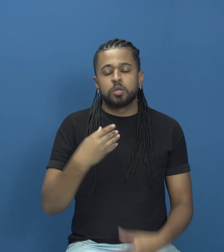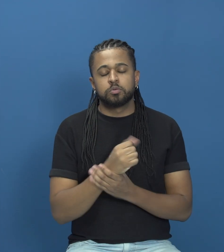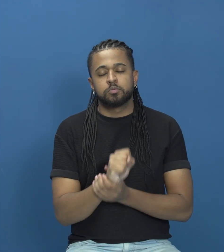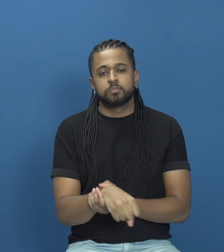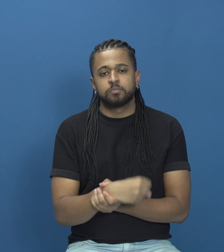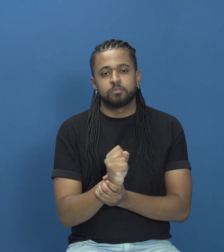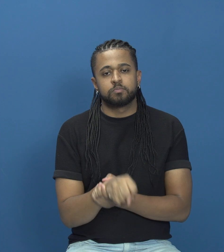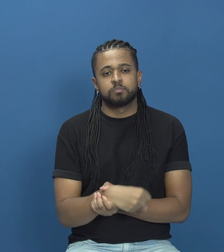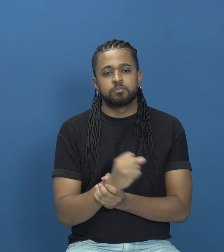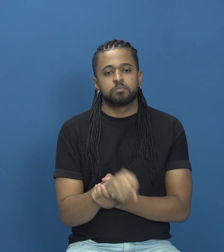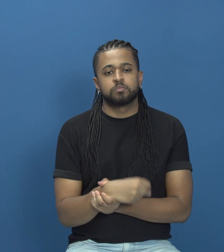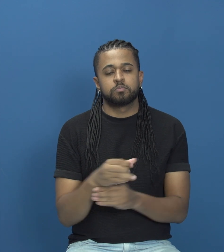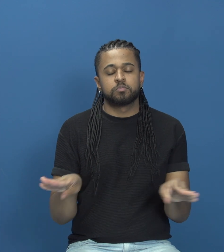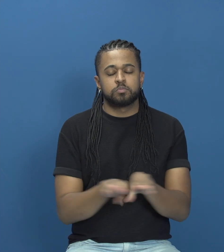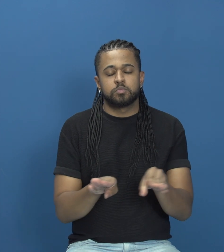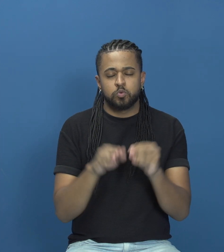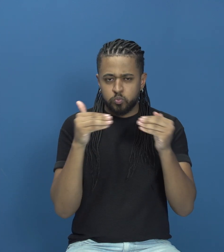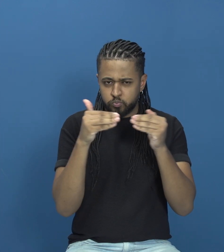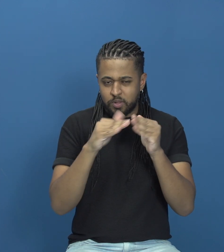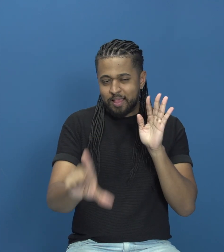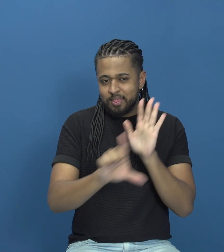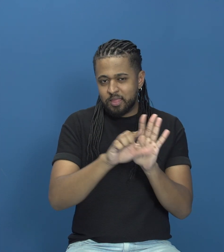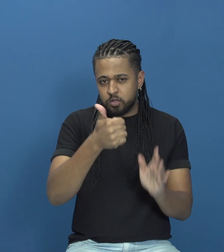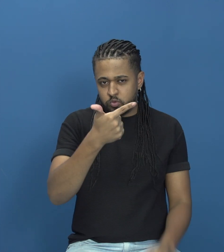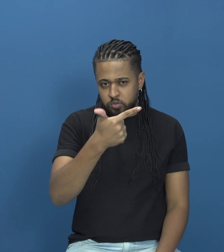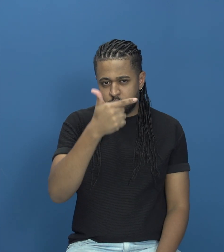11.12.4 Em consonância com a Lei nº